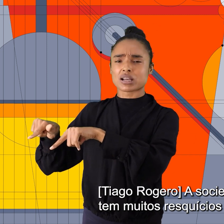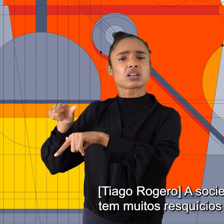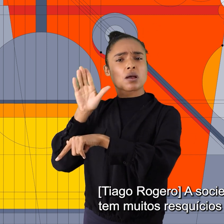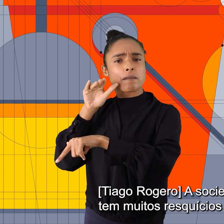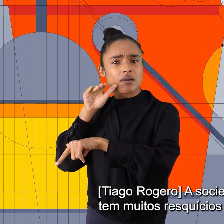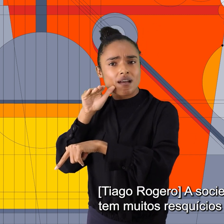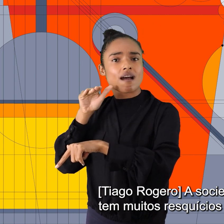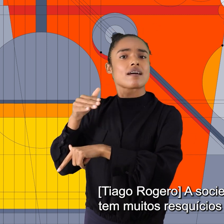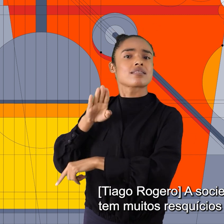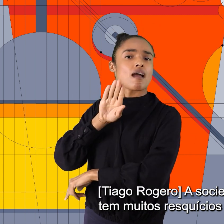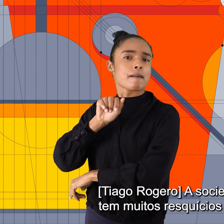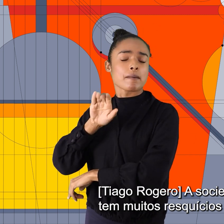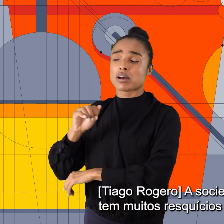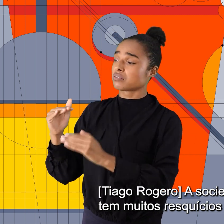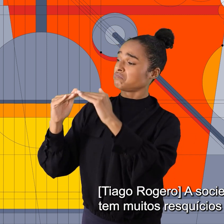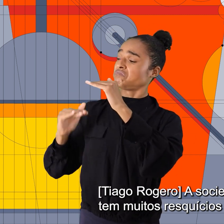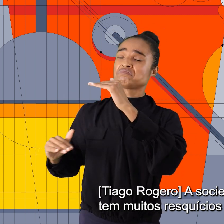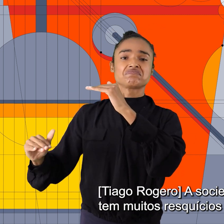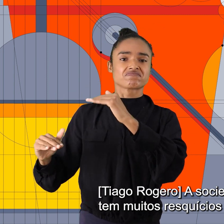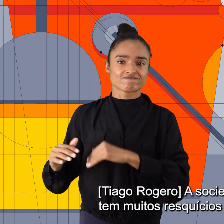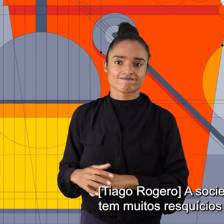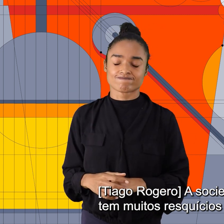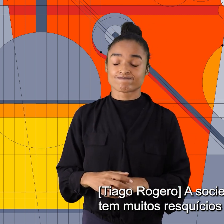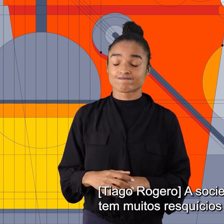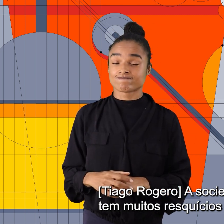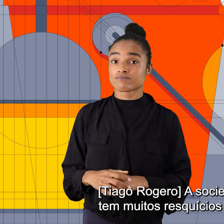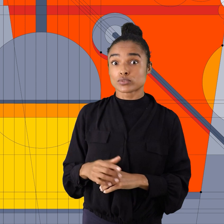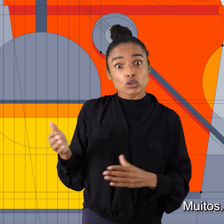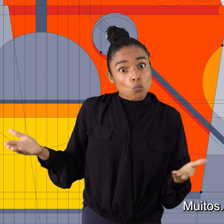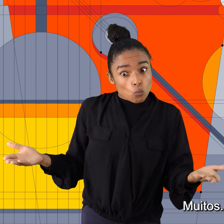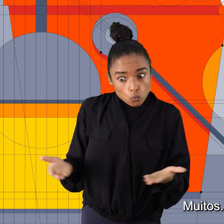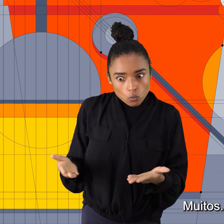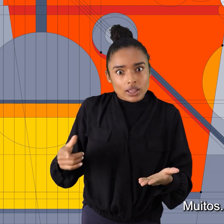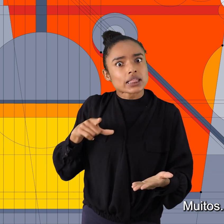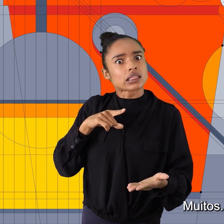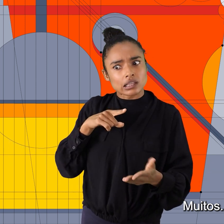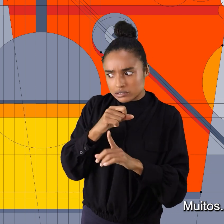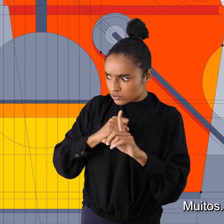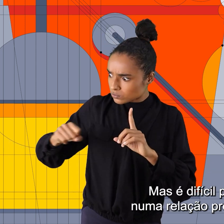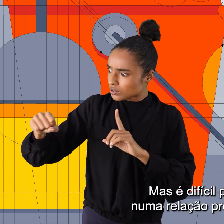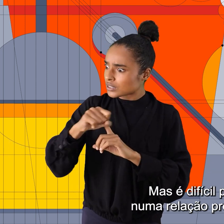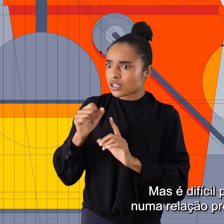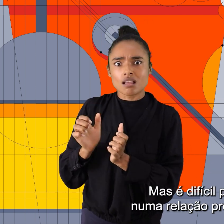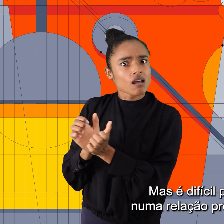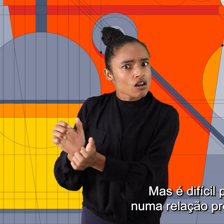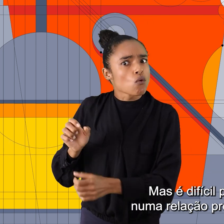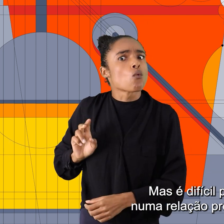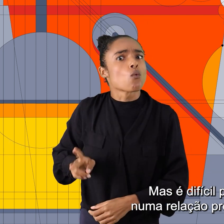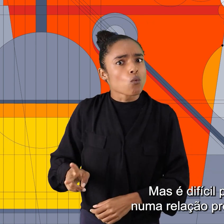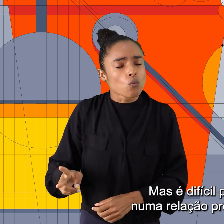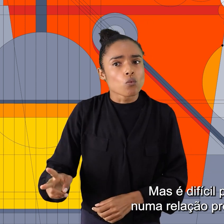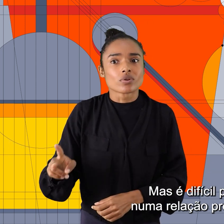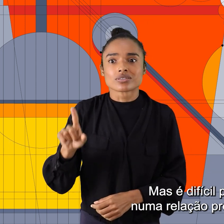A sociedade brasileira tem muitos resquícios da escravidão. Muitos. Mas é difícil pensar